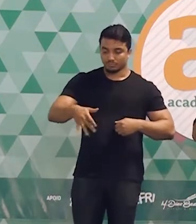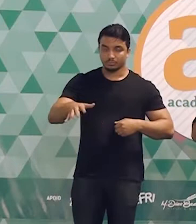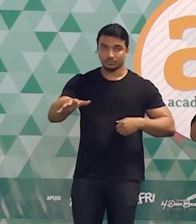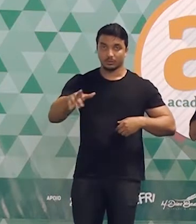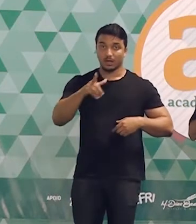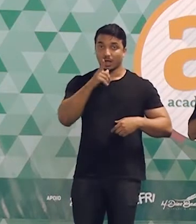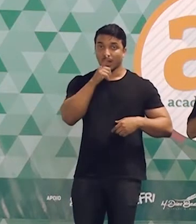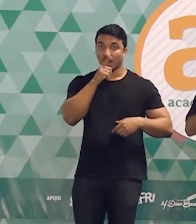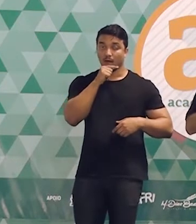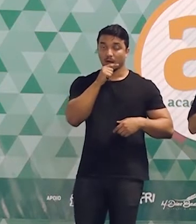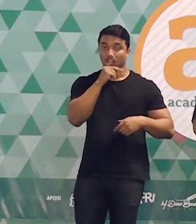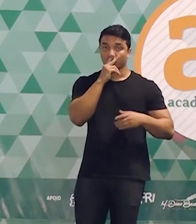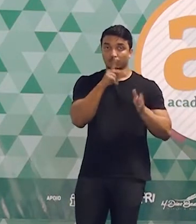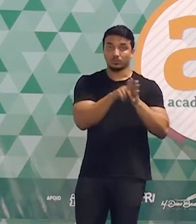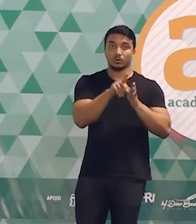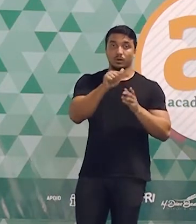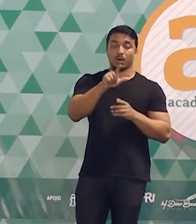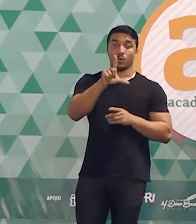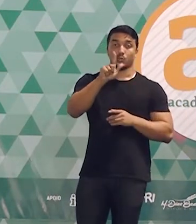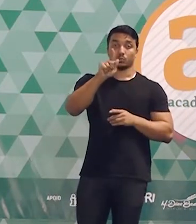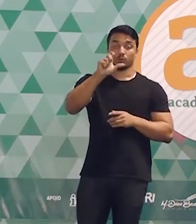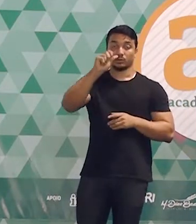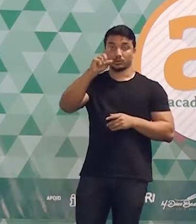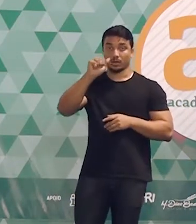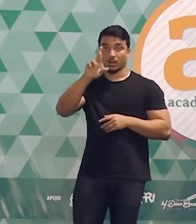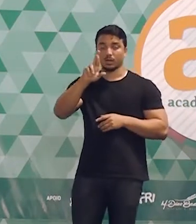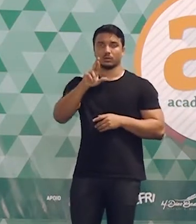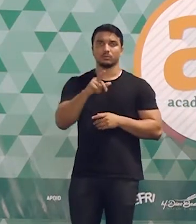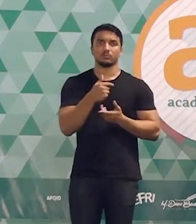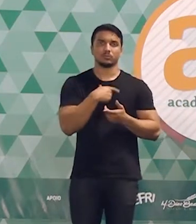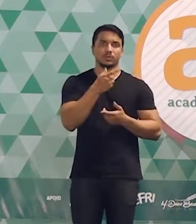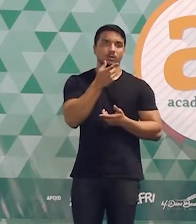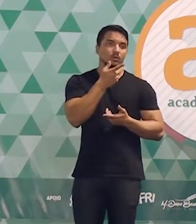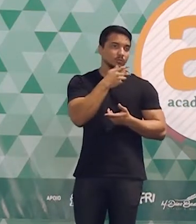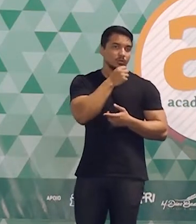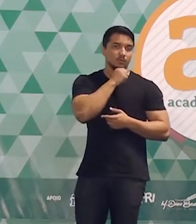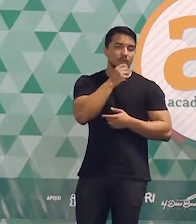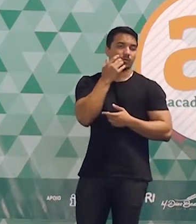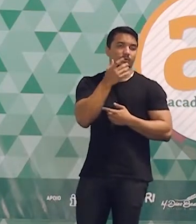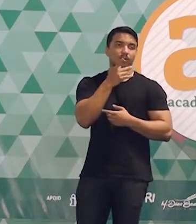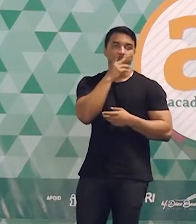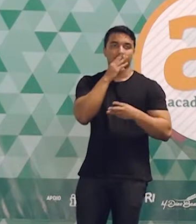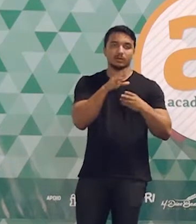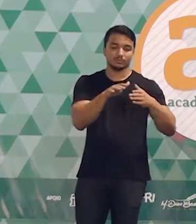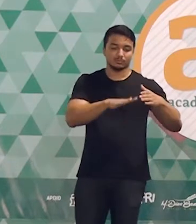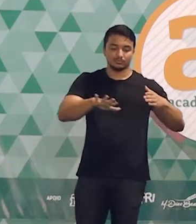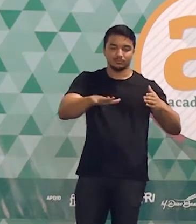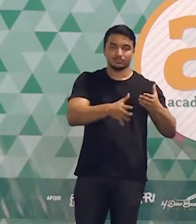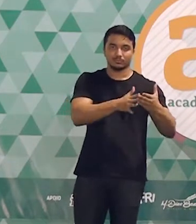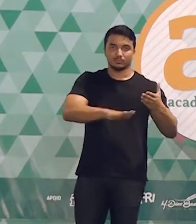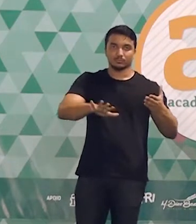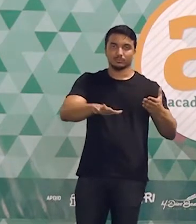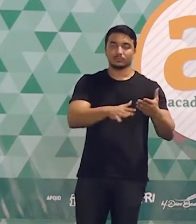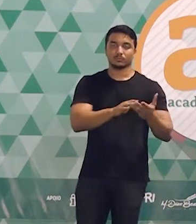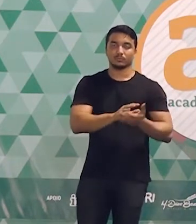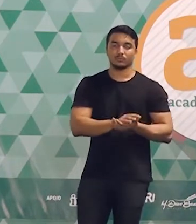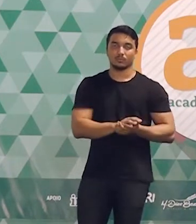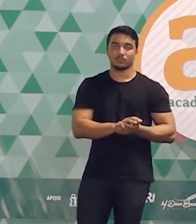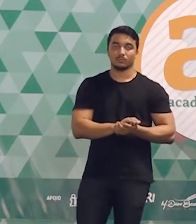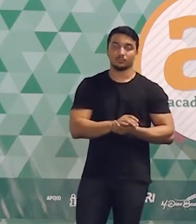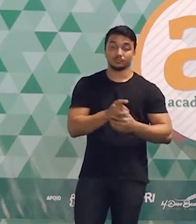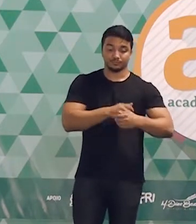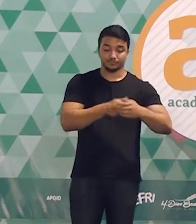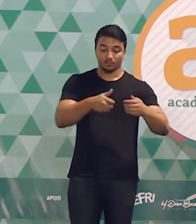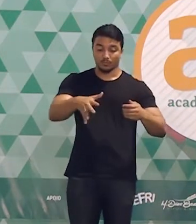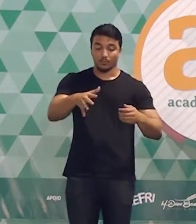na água do alguidar. O pessoal mais velho sabe o que é alguidar, né? É um tipo de bacia, né? Pois bem.